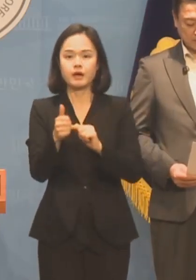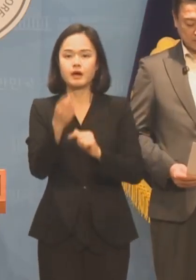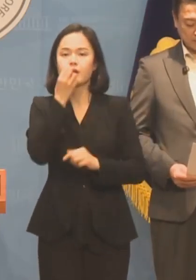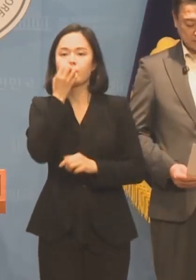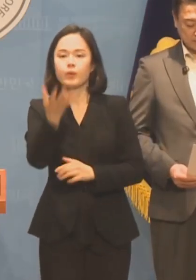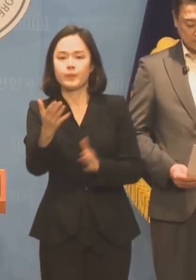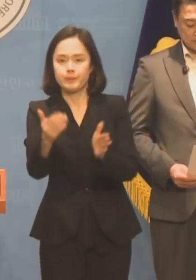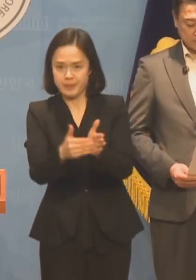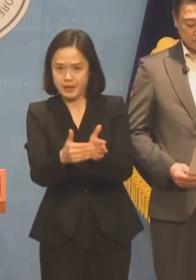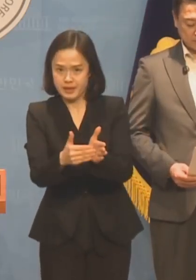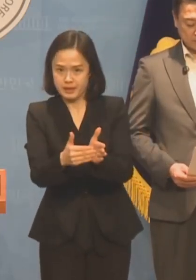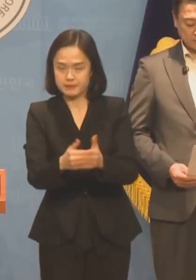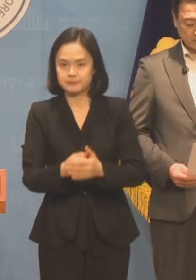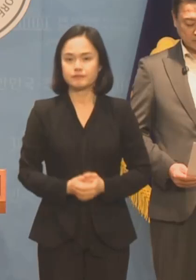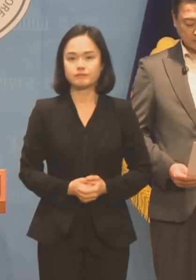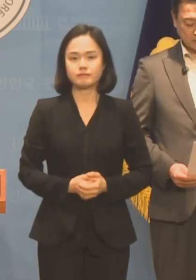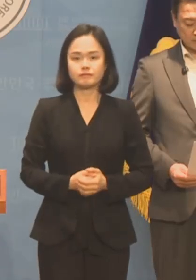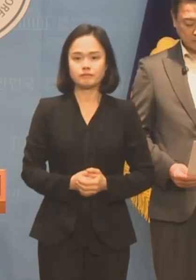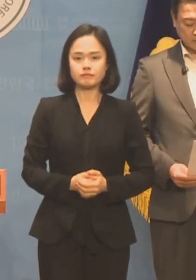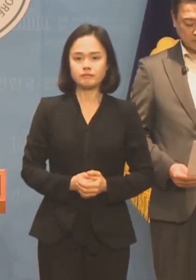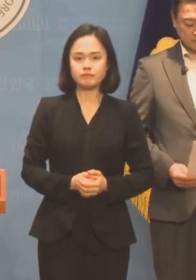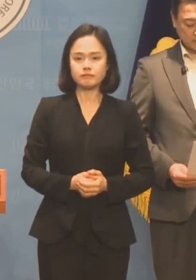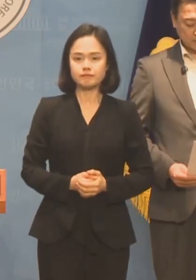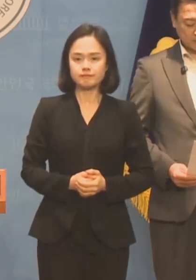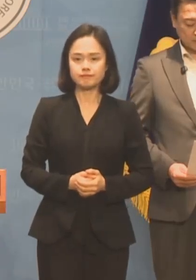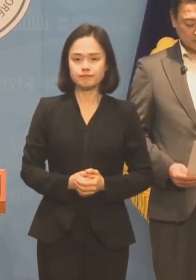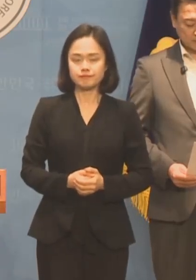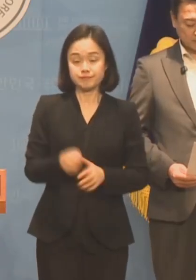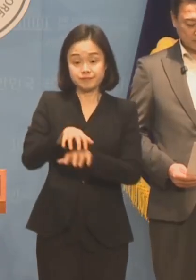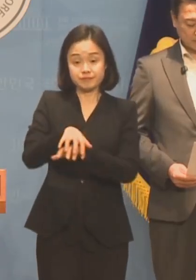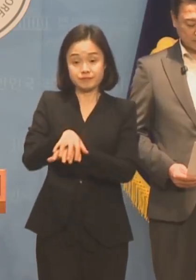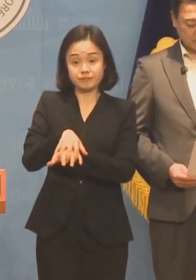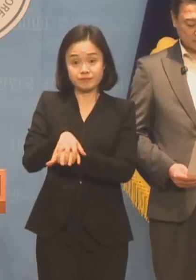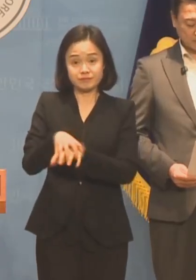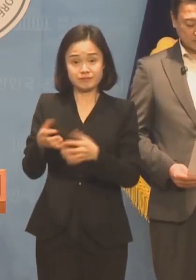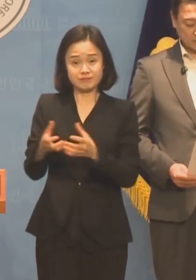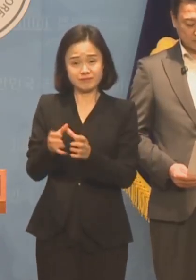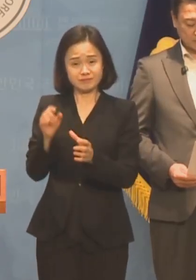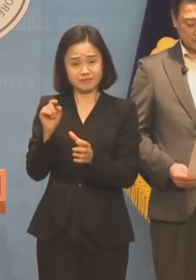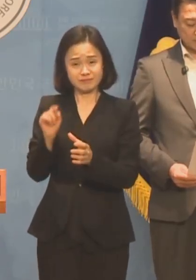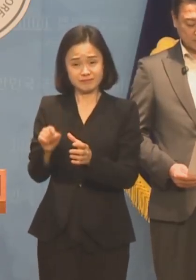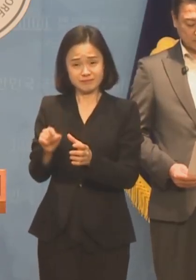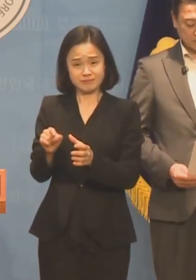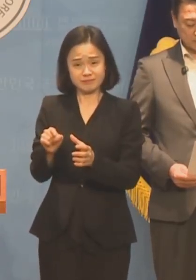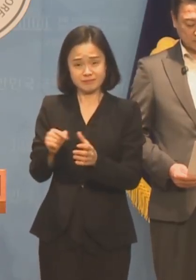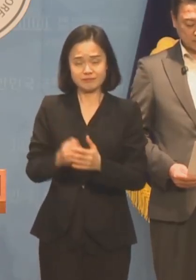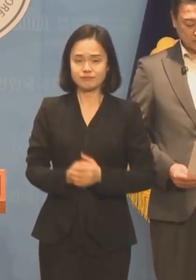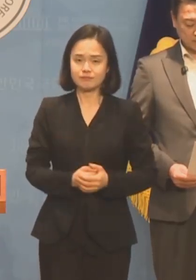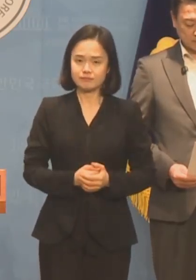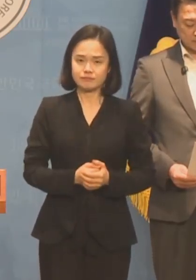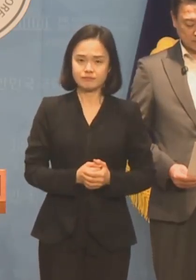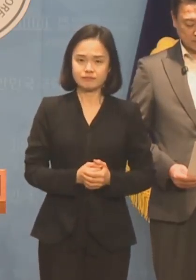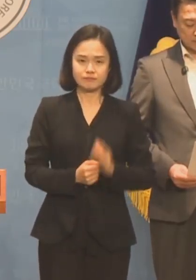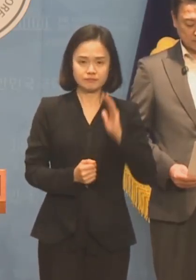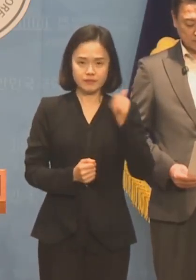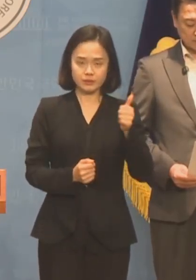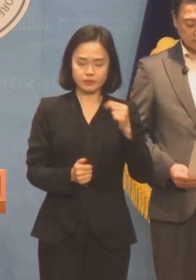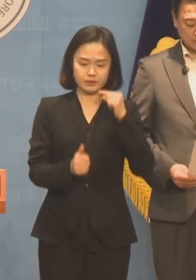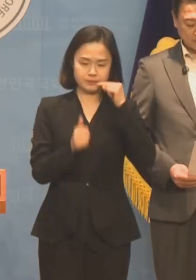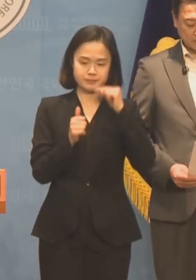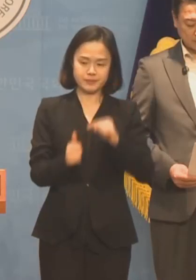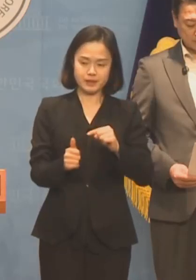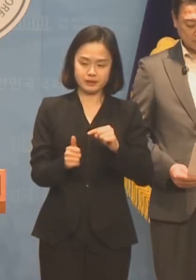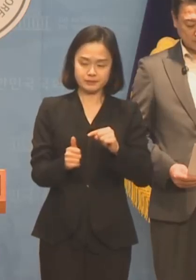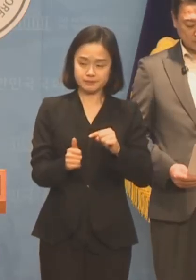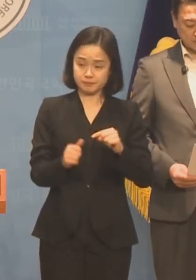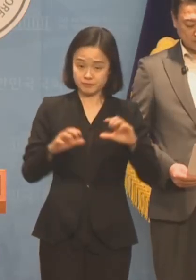통해 윤석열의 담화와는 달리 국회 단전도 사전에 검토되었다고 볼 수 있는